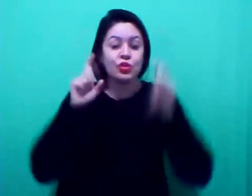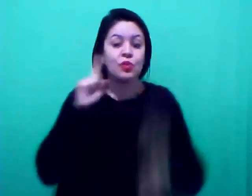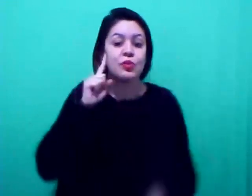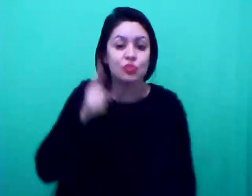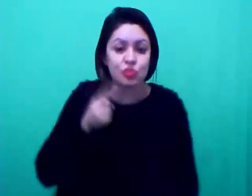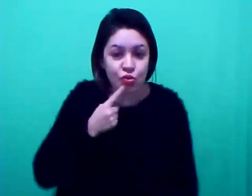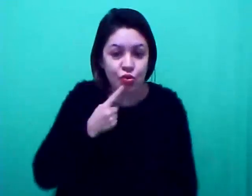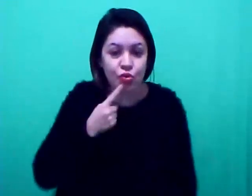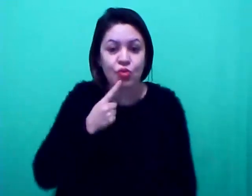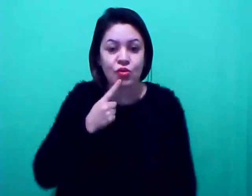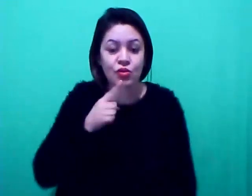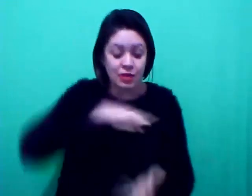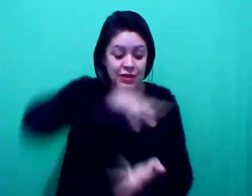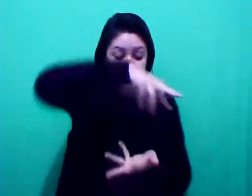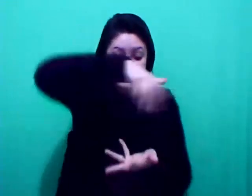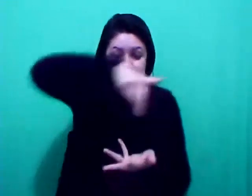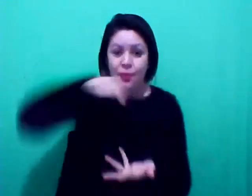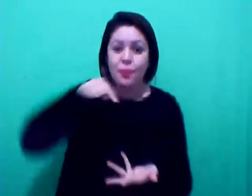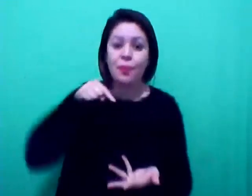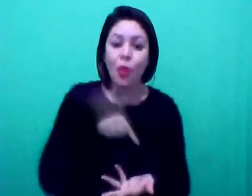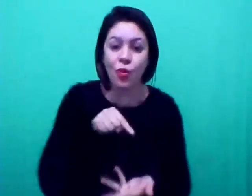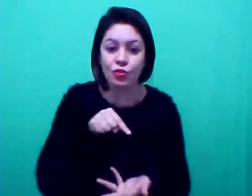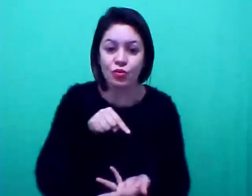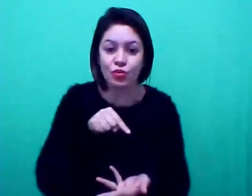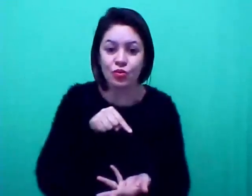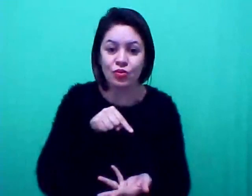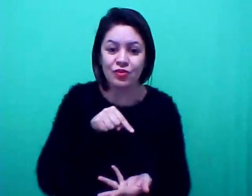Agora que vocês têm esse conhecimento sobre a pessoa surda, sobre esse mundo surdo,